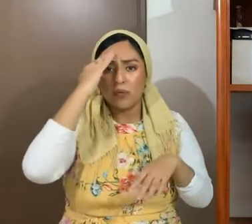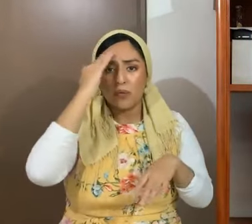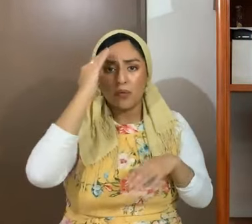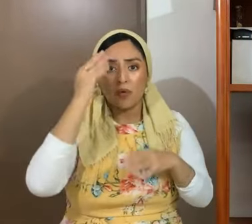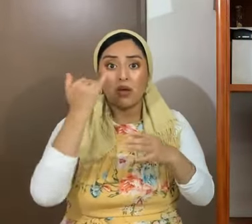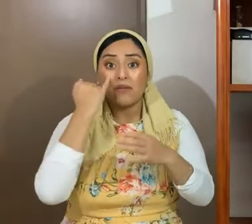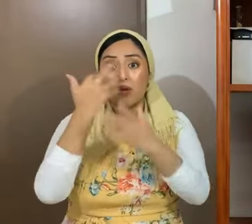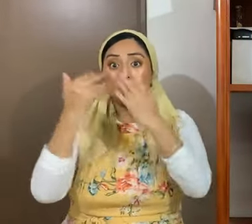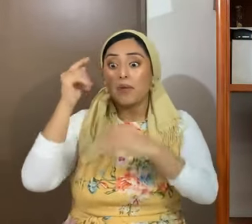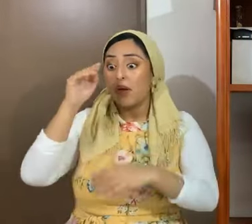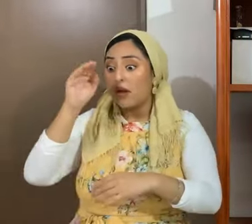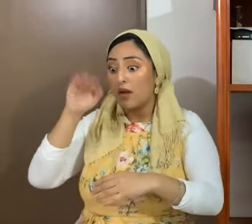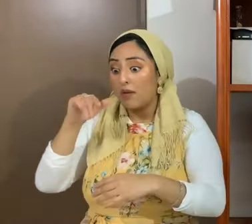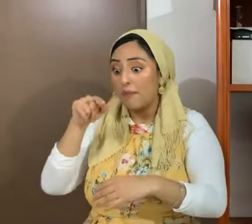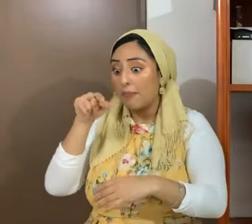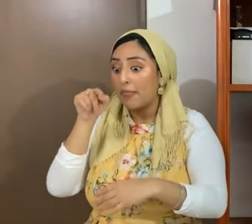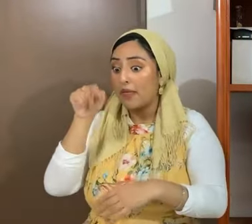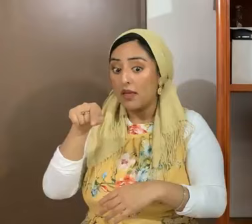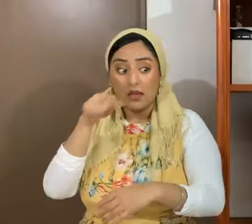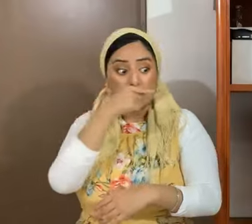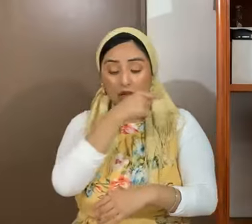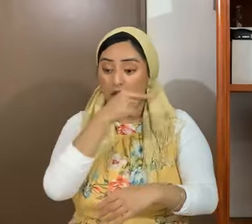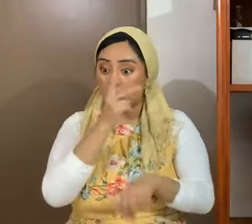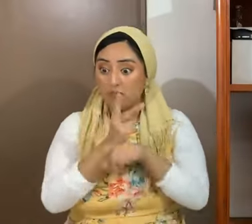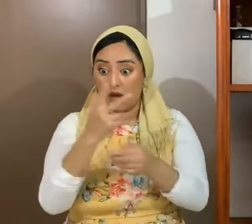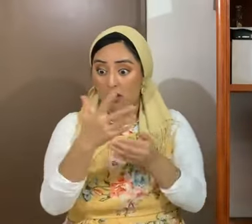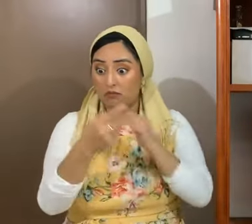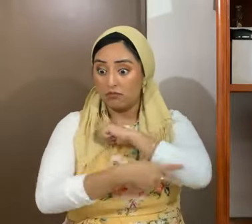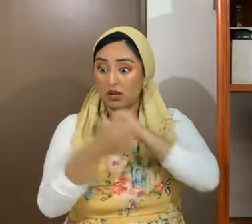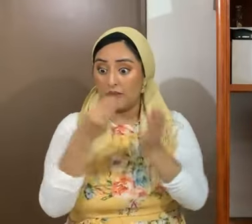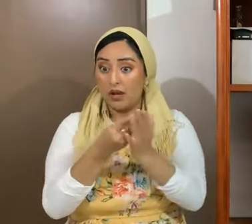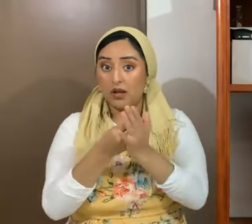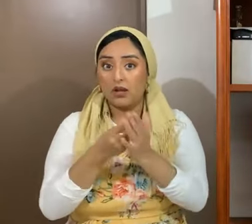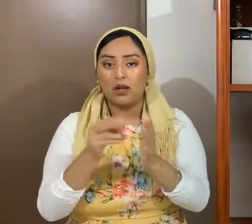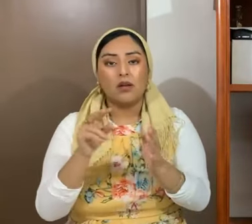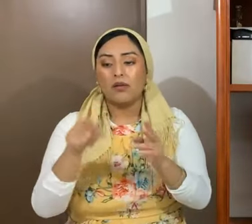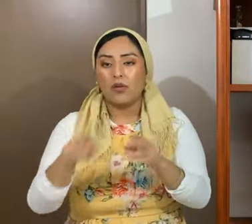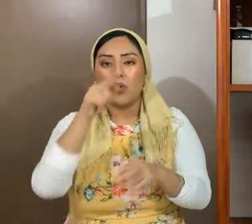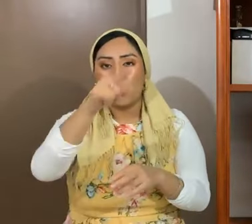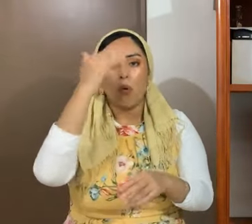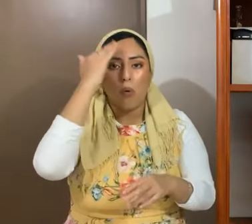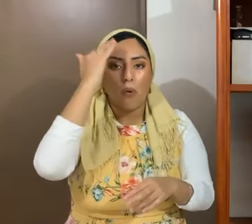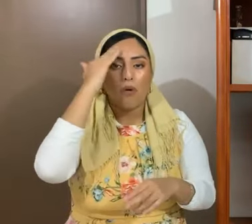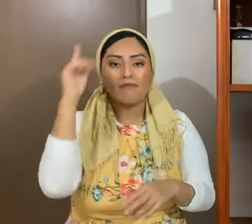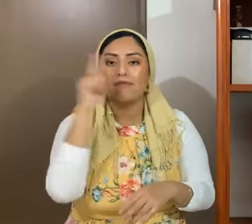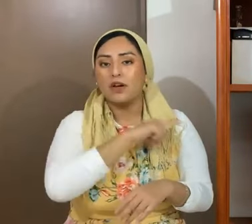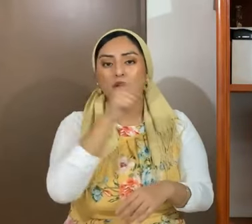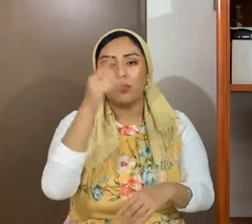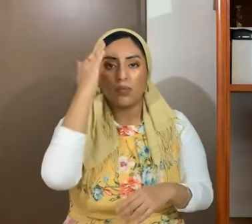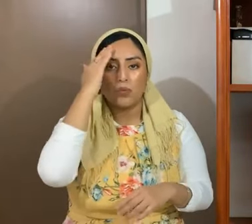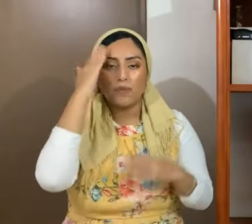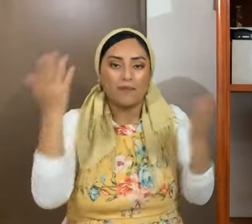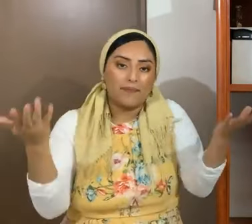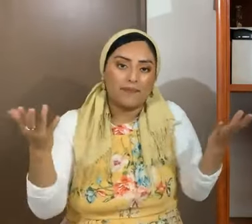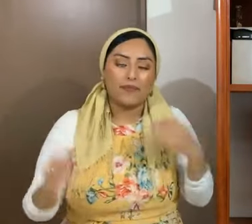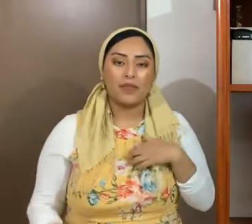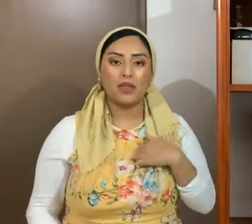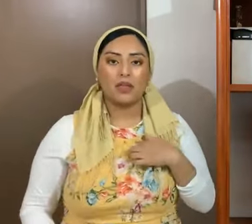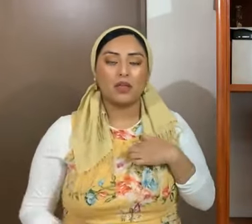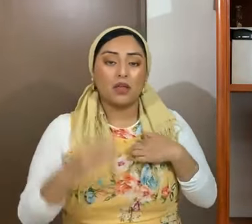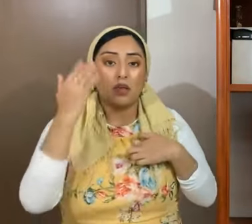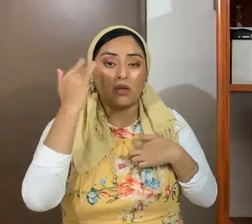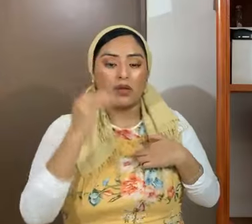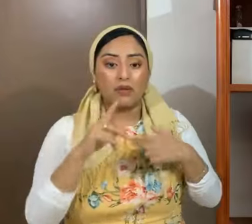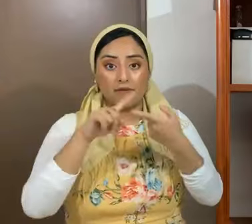cuando alguien les quiere llegar a vender algo, dicen, no, esto está mal, aquí hay algo mal. Por eso, los grandes de David,